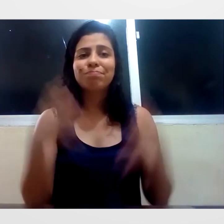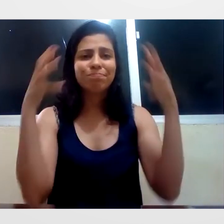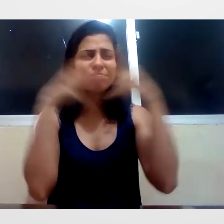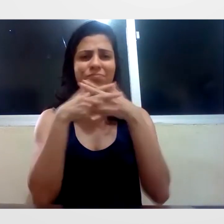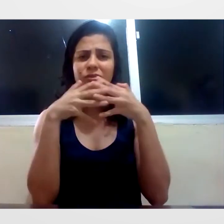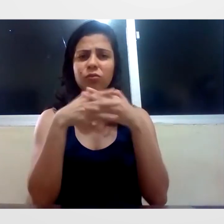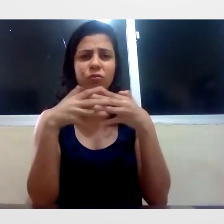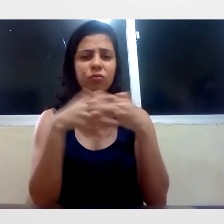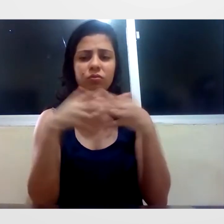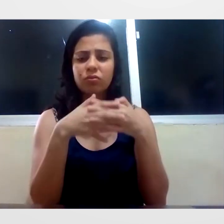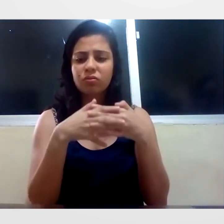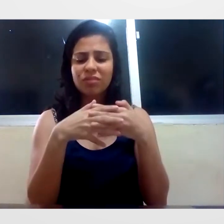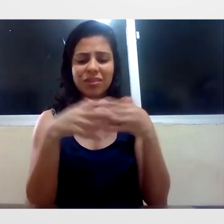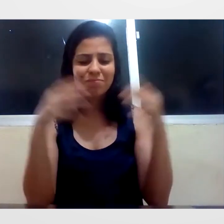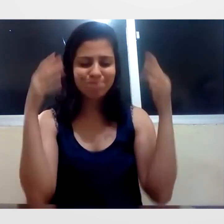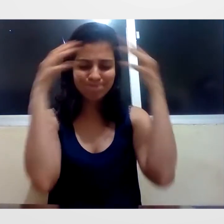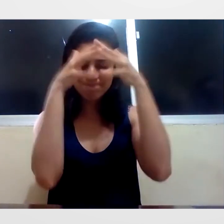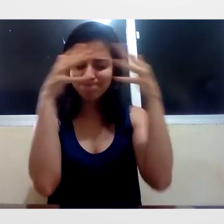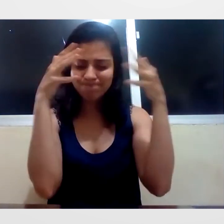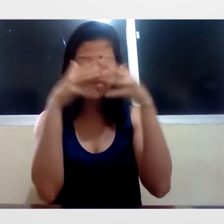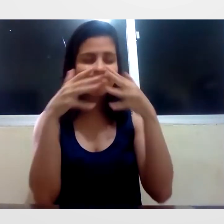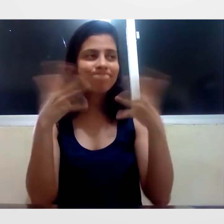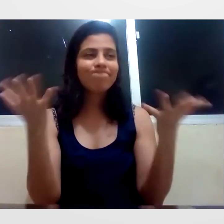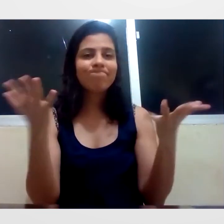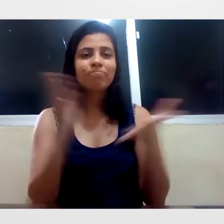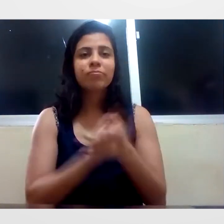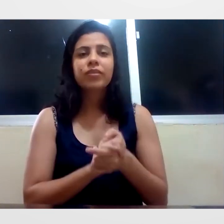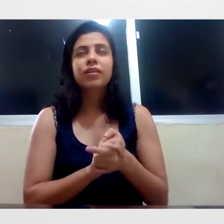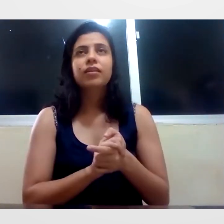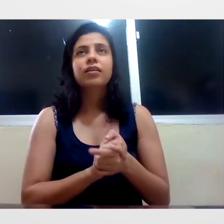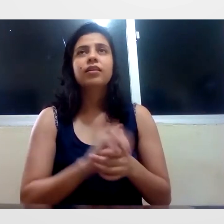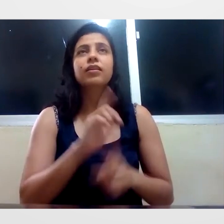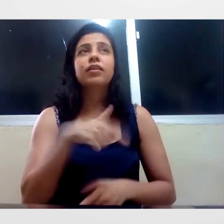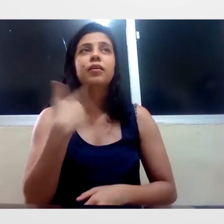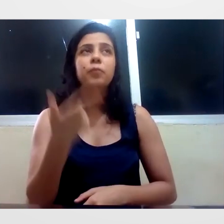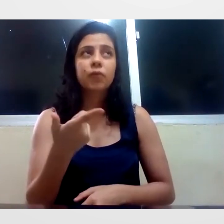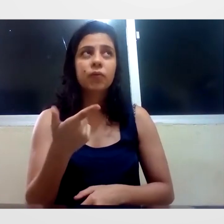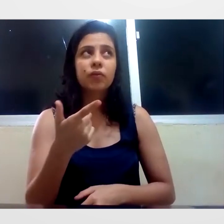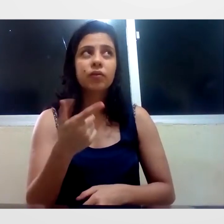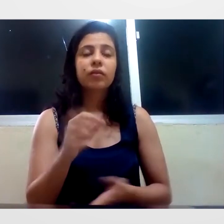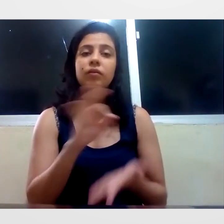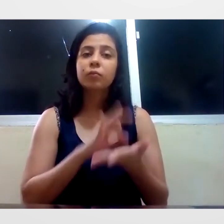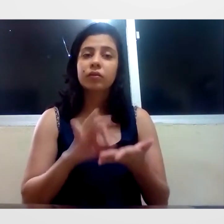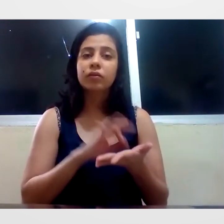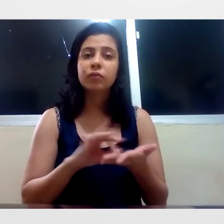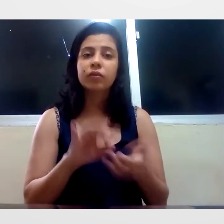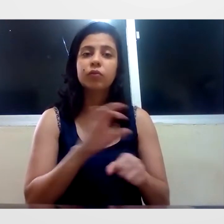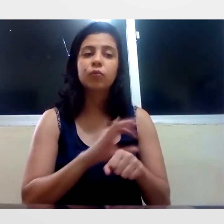me sentia confusa. Eu não conseguia entender os sinais da forma correta. Então,